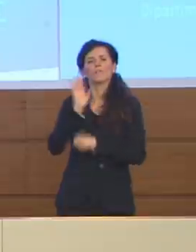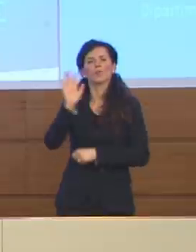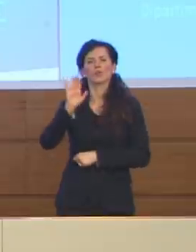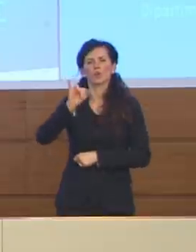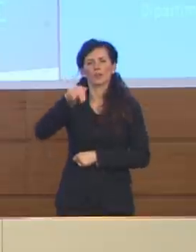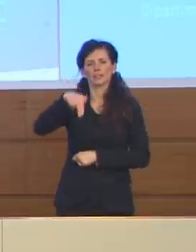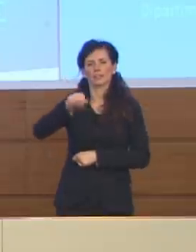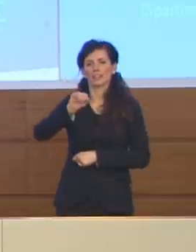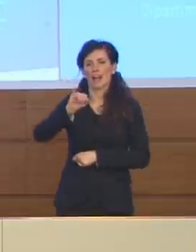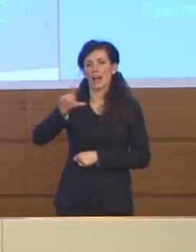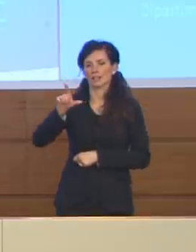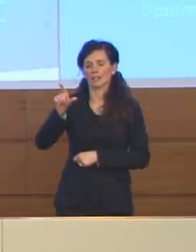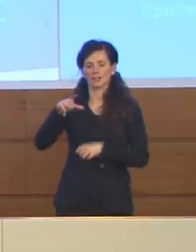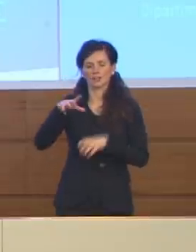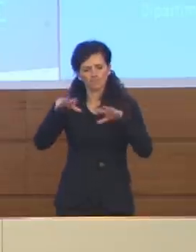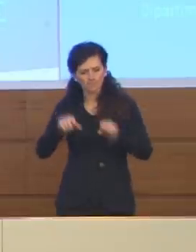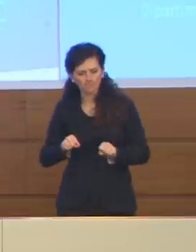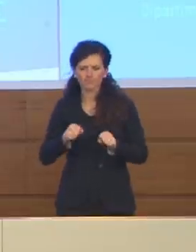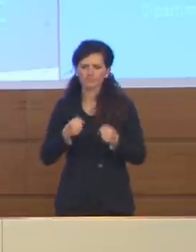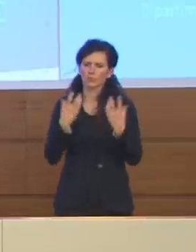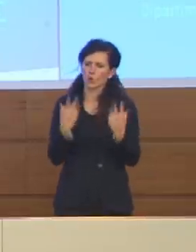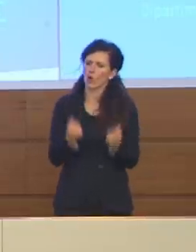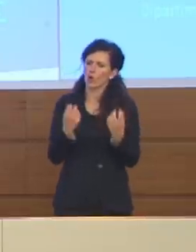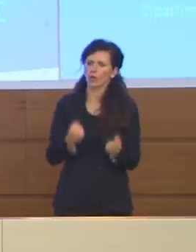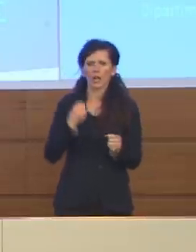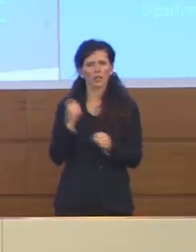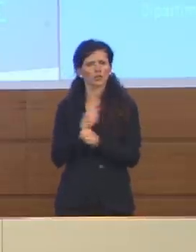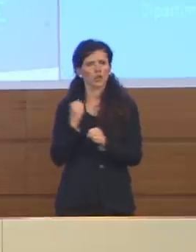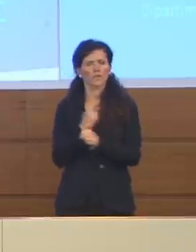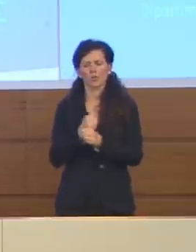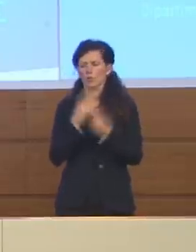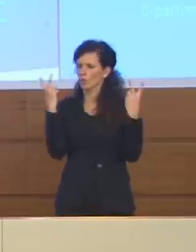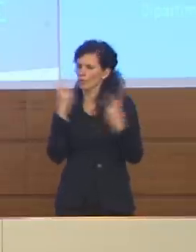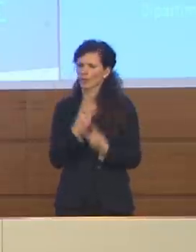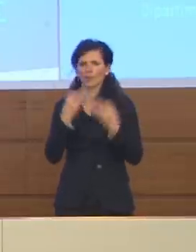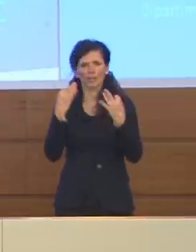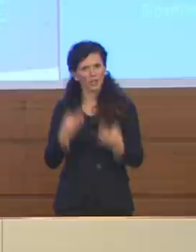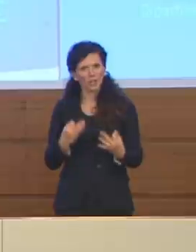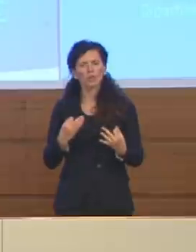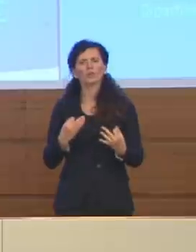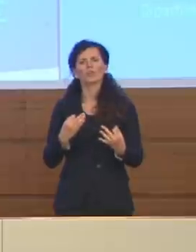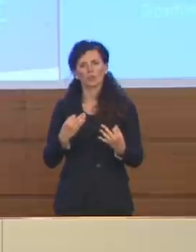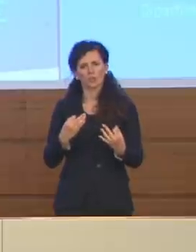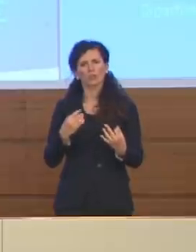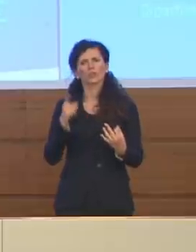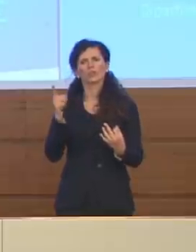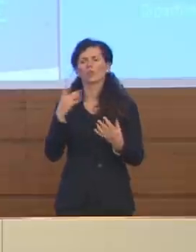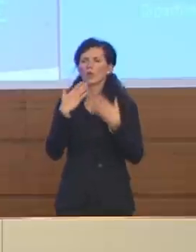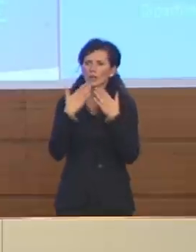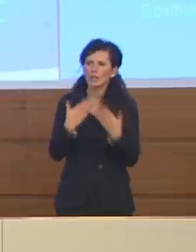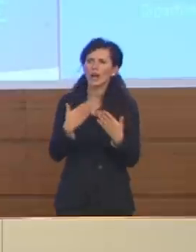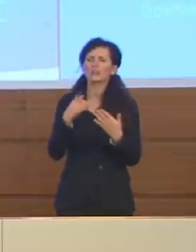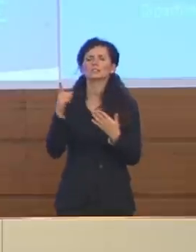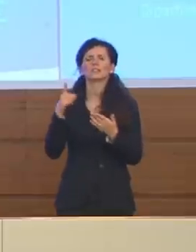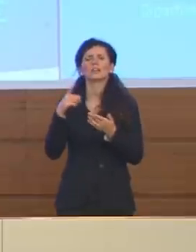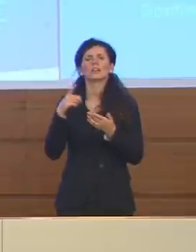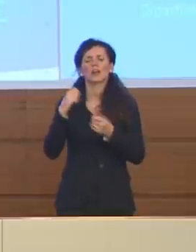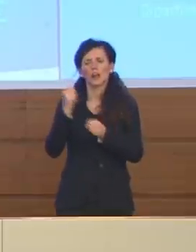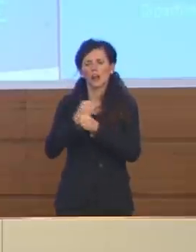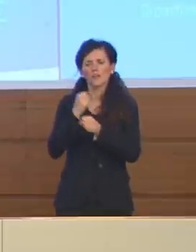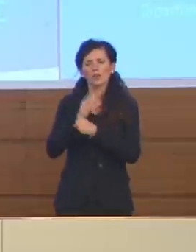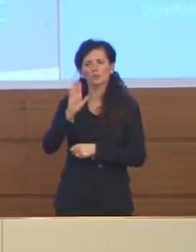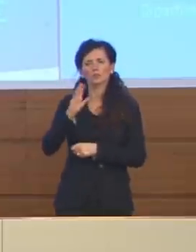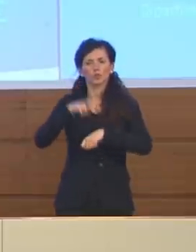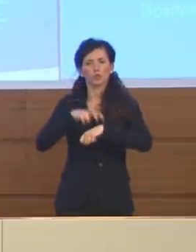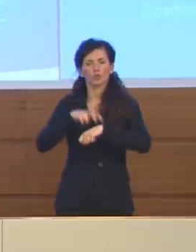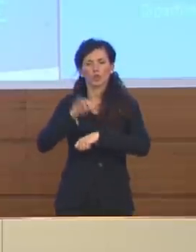la sua concretizzazione attraverso il contributo della dottori a piccoli è